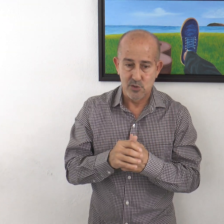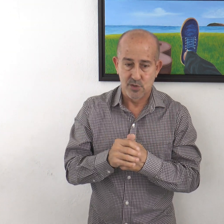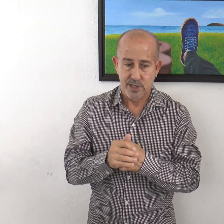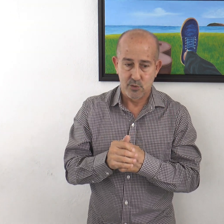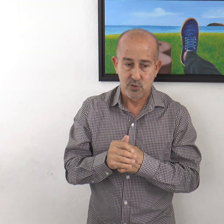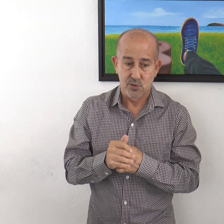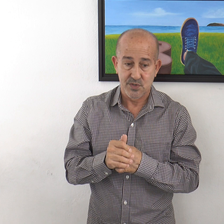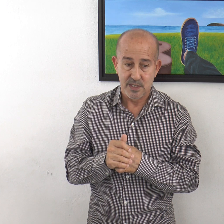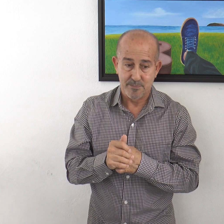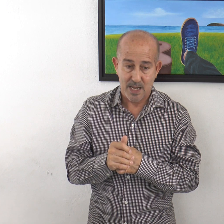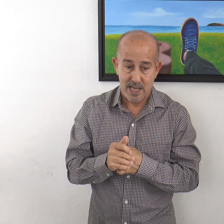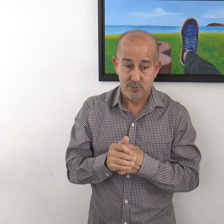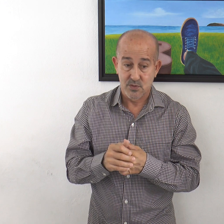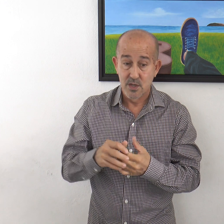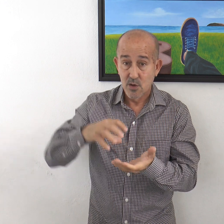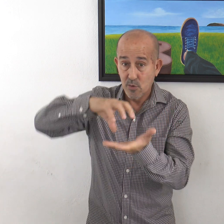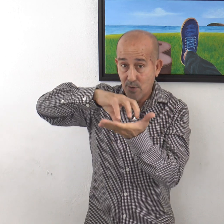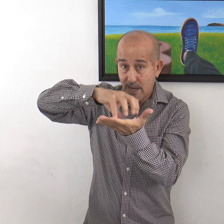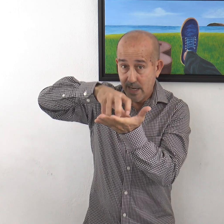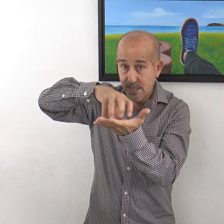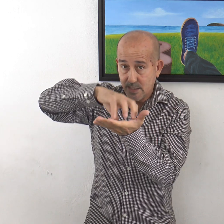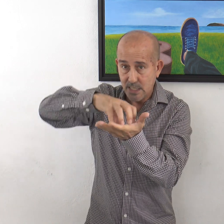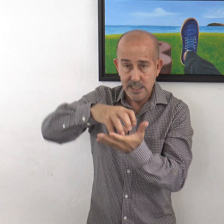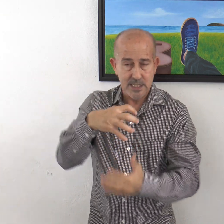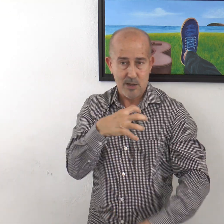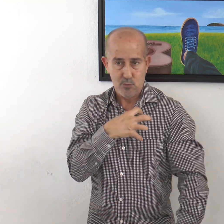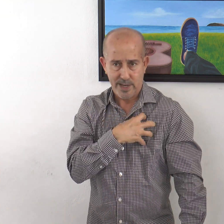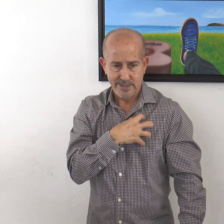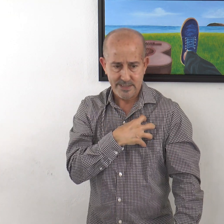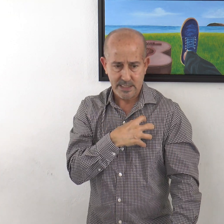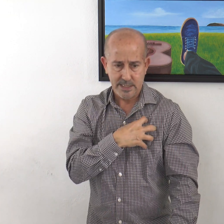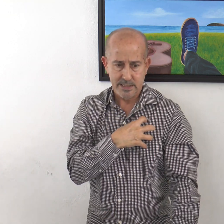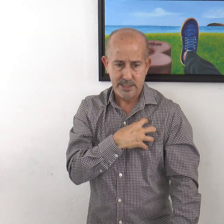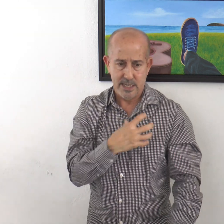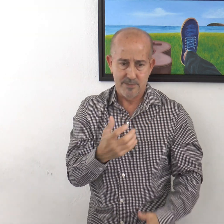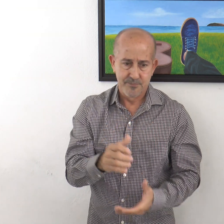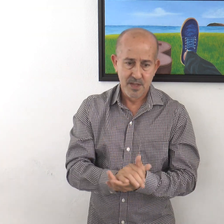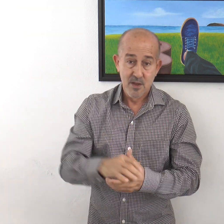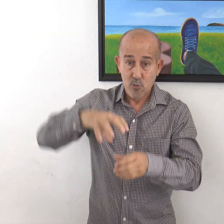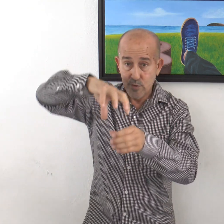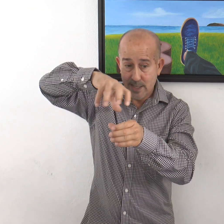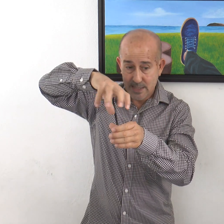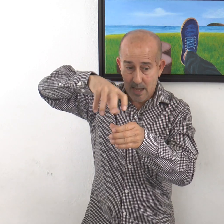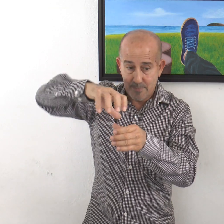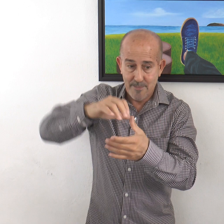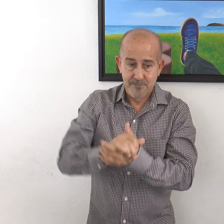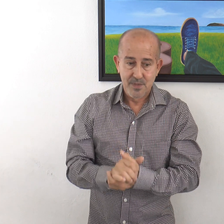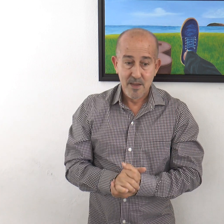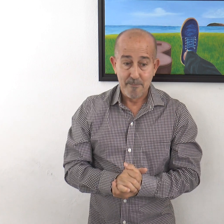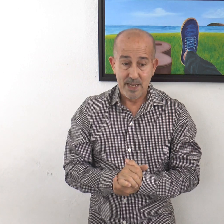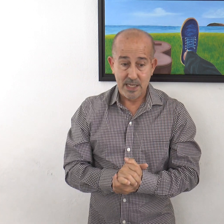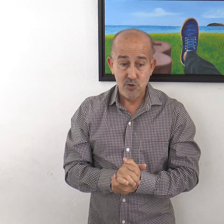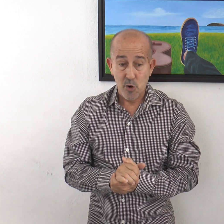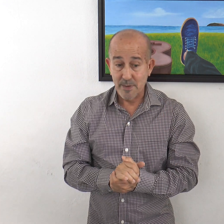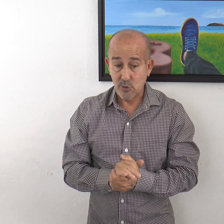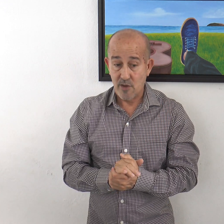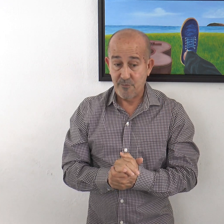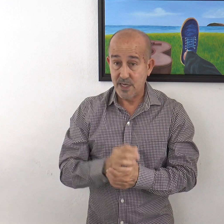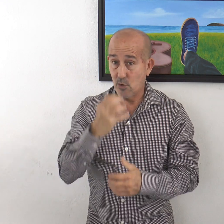medios, redondos y planos como las galletitas, una insignia, una tapa, pequeños objetos esféricos